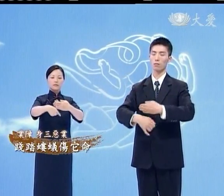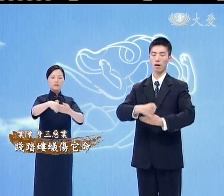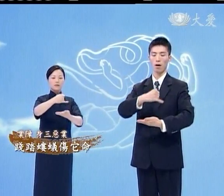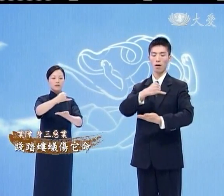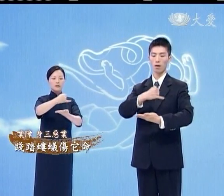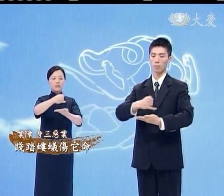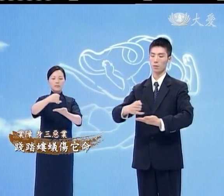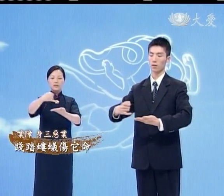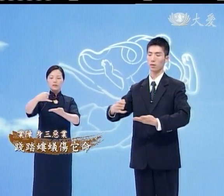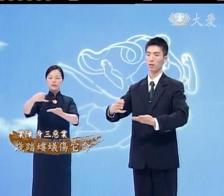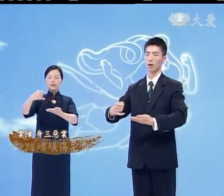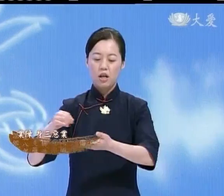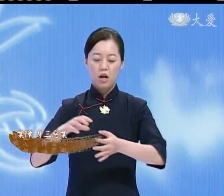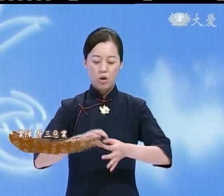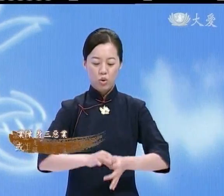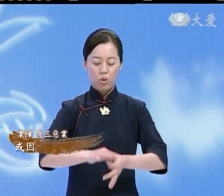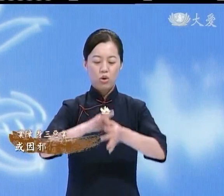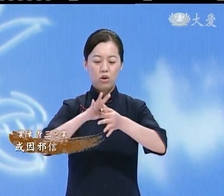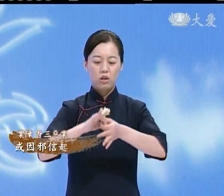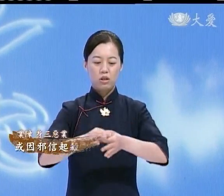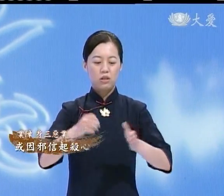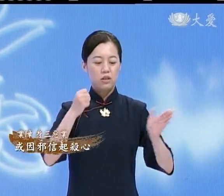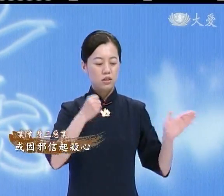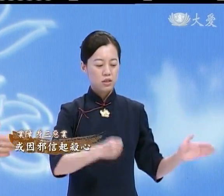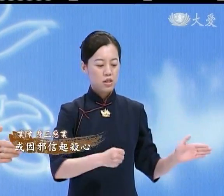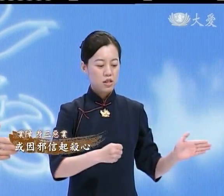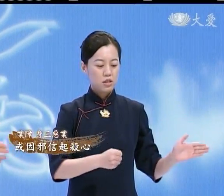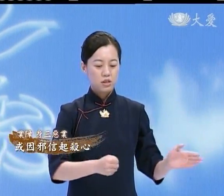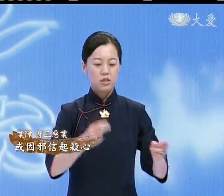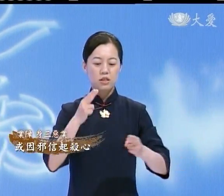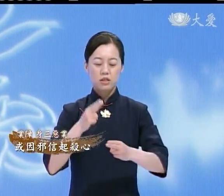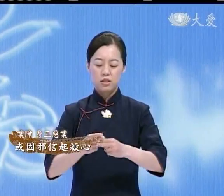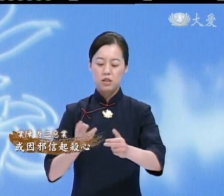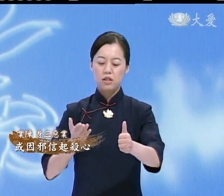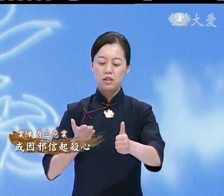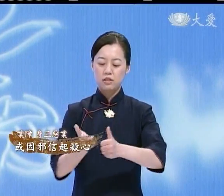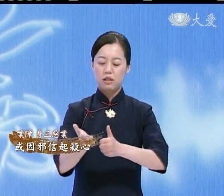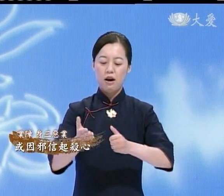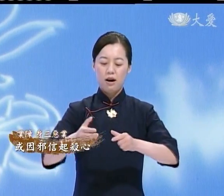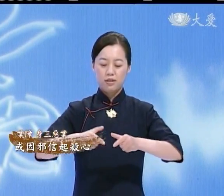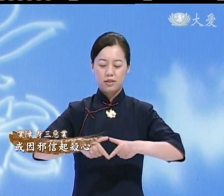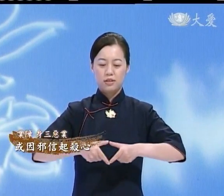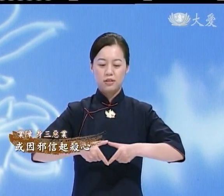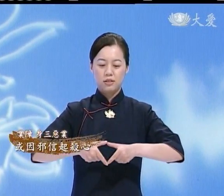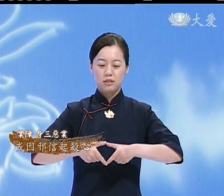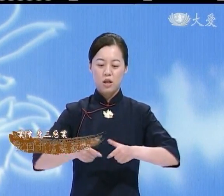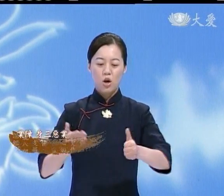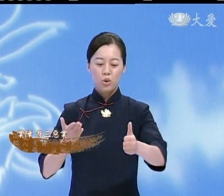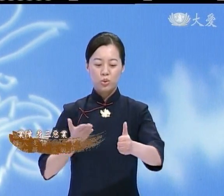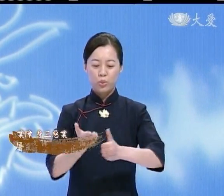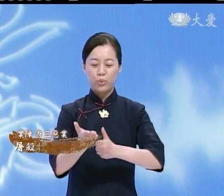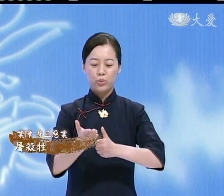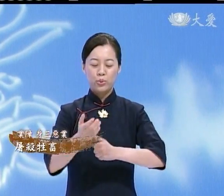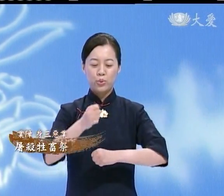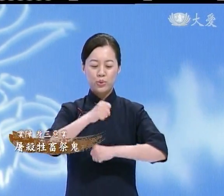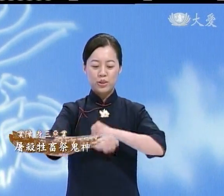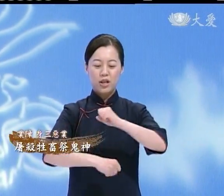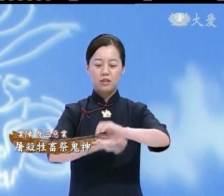他命。我因邪心起杀心，杀